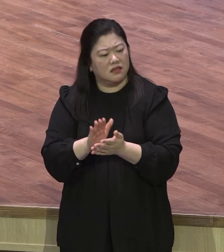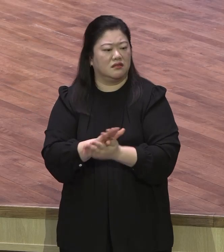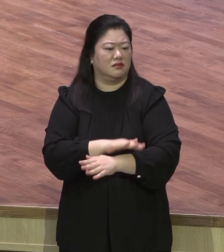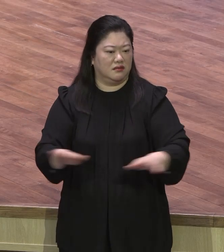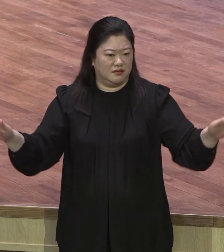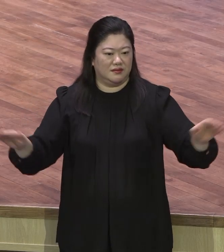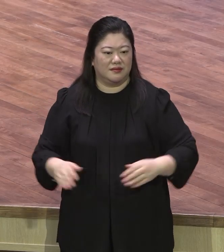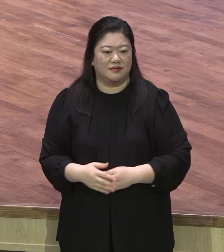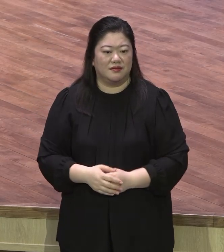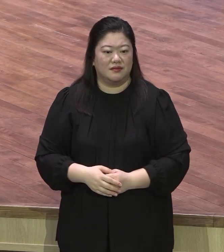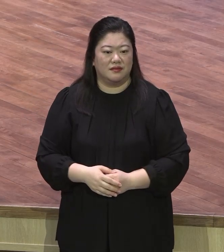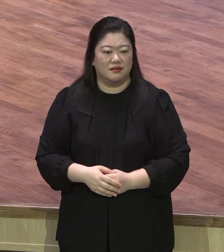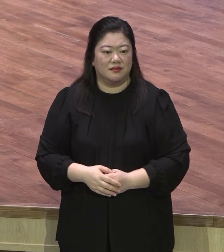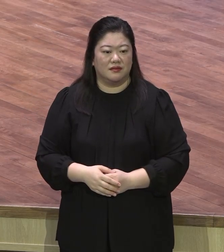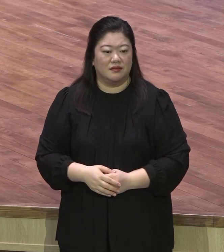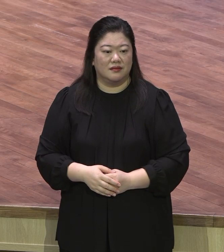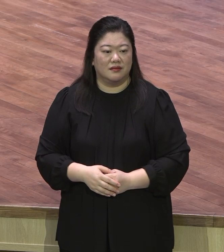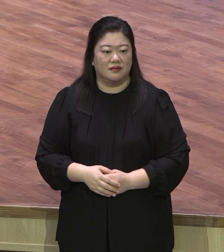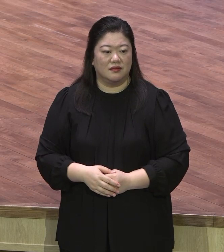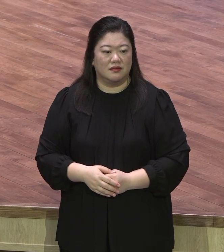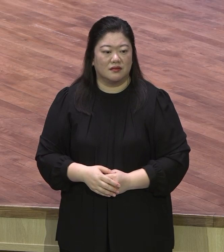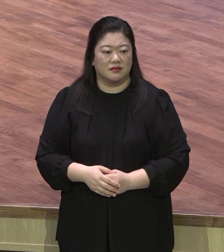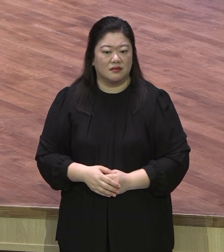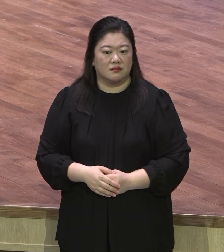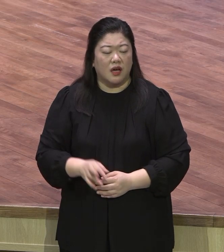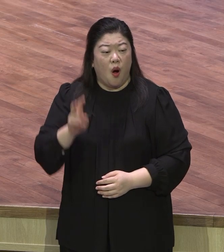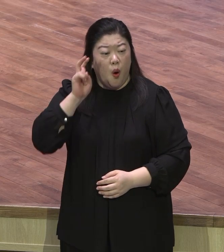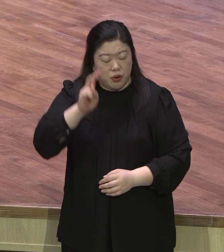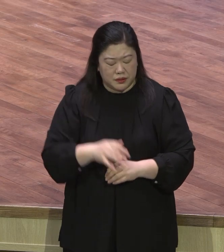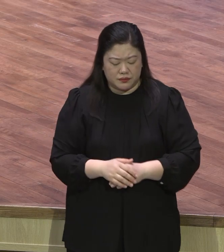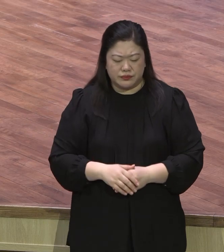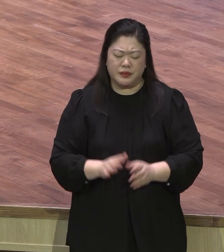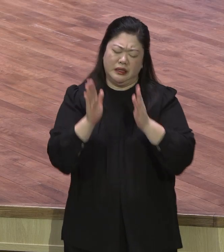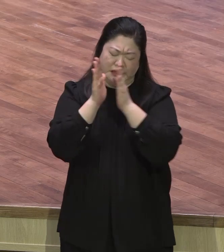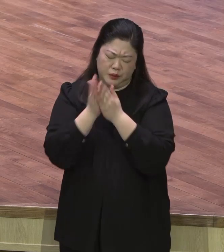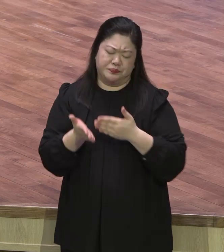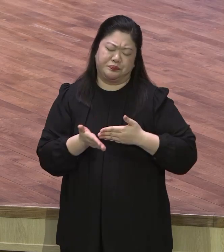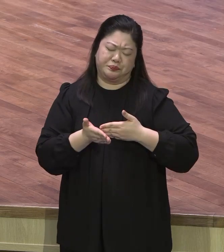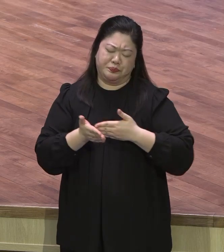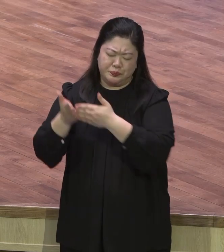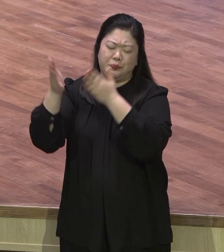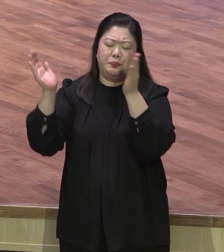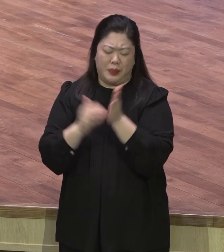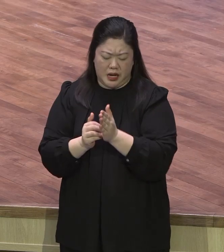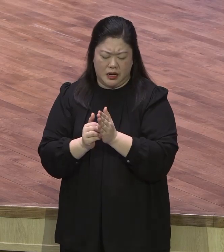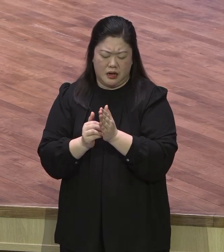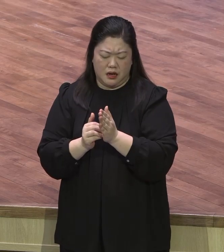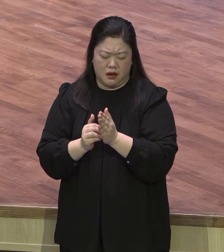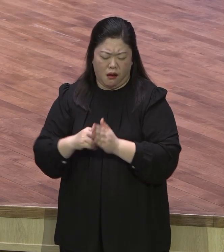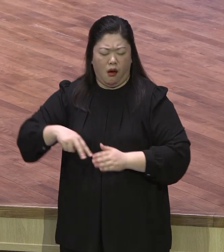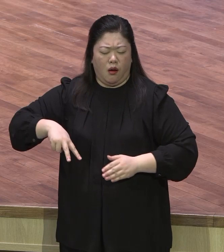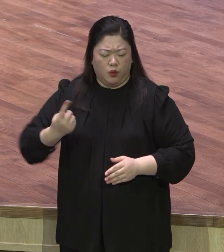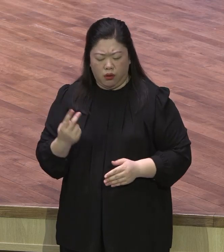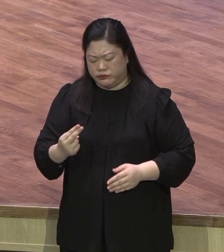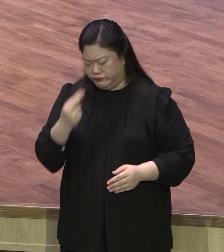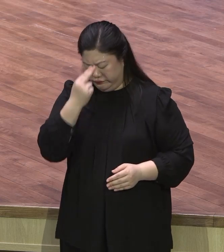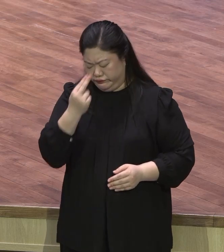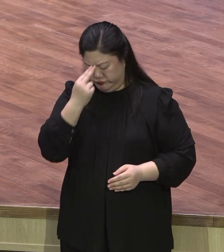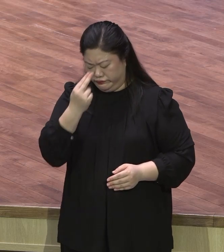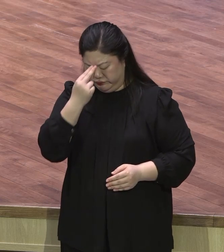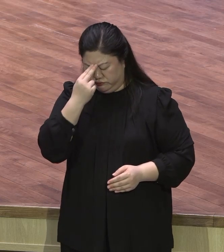뭐가 안되거든 왜 이렇게 나는 왜 이리 잘 안되지 왜 힘들지 왜 내가